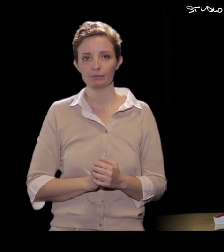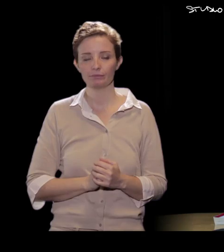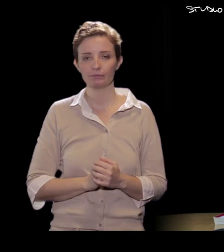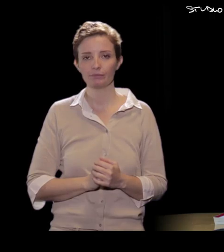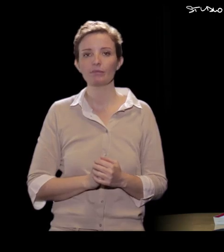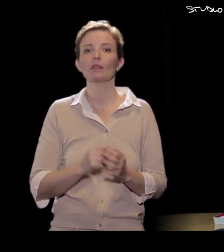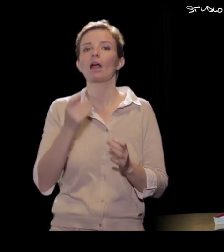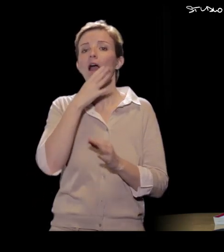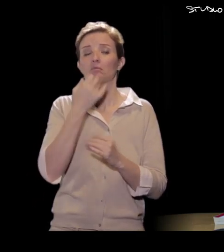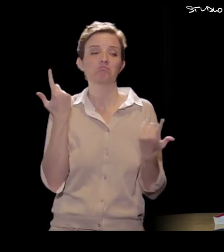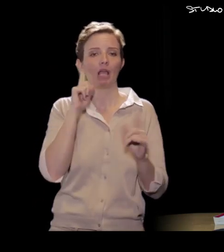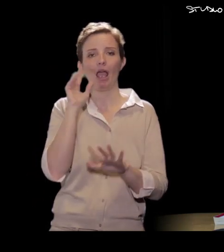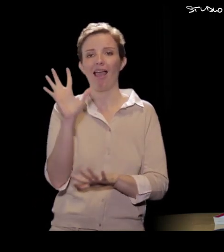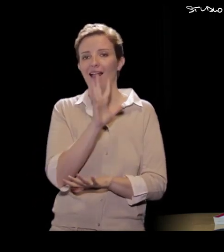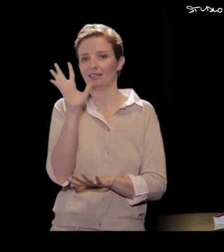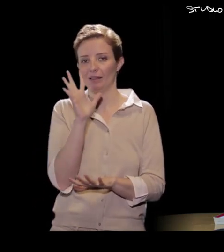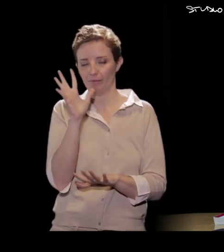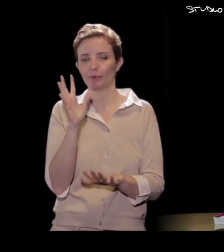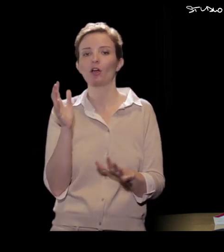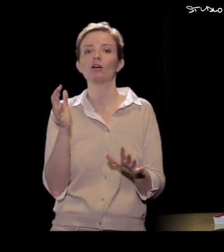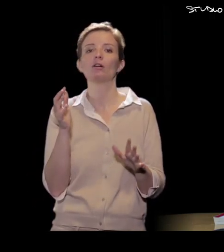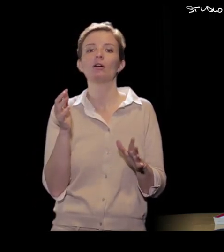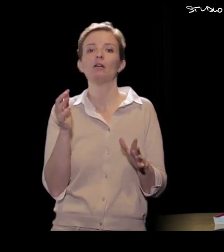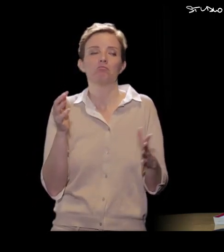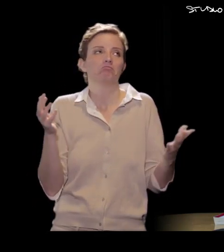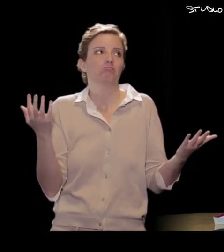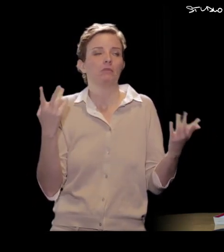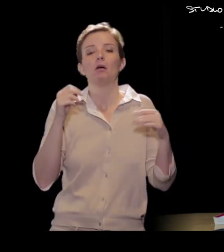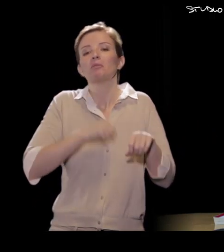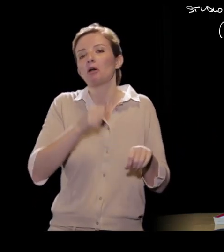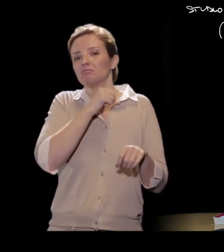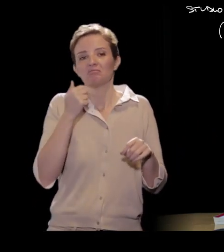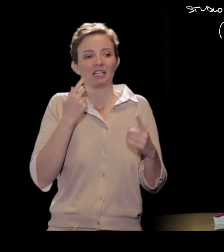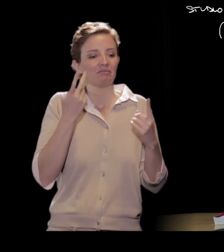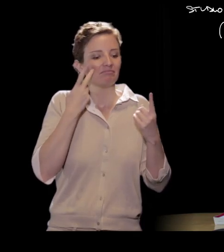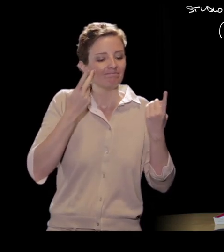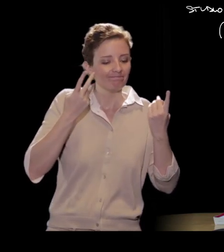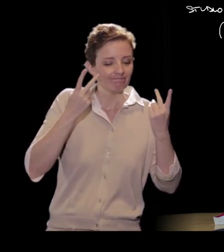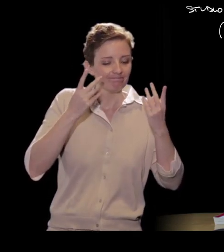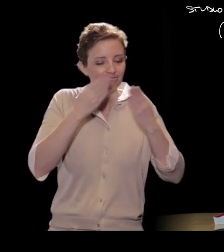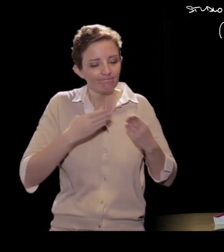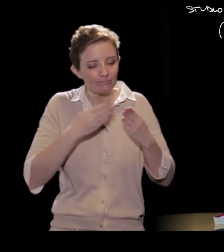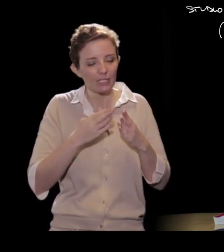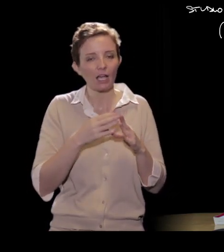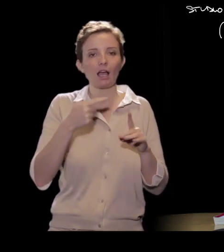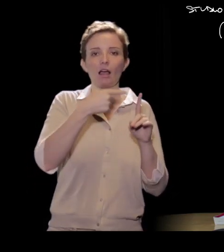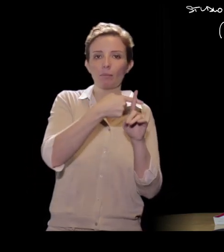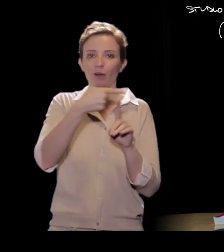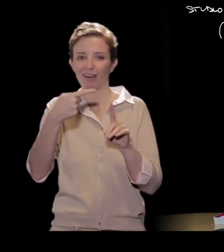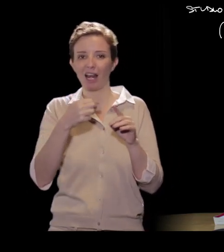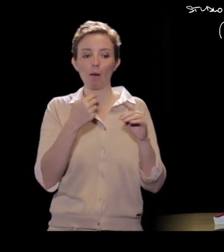quindi per esempio ci troviamo a dover andare a studiare il segno del prodotto tra